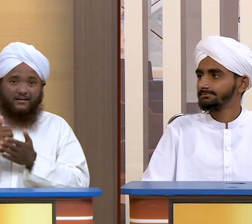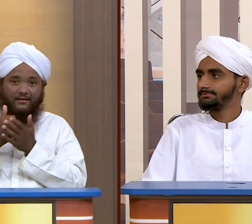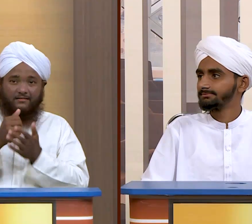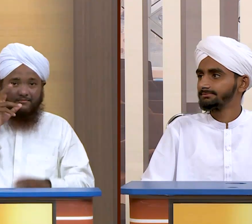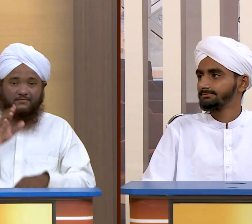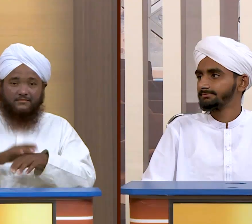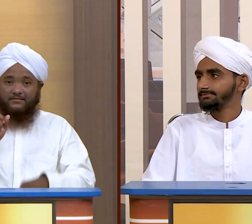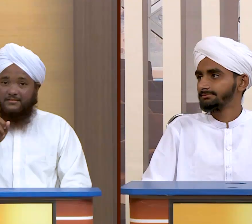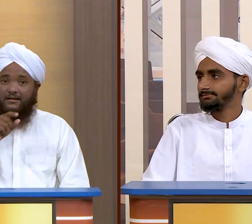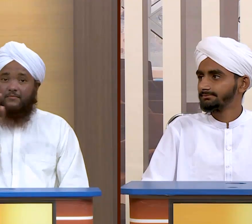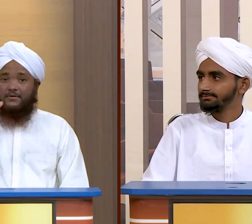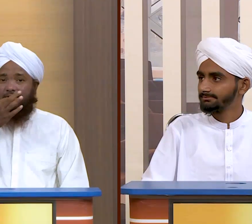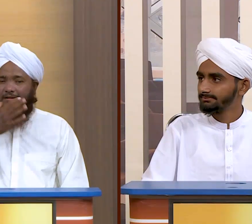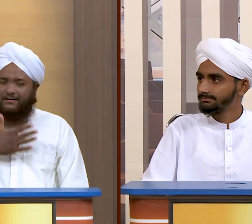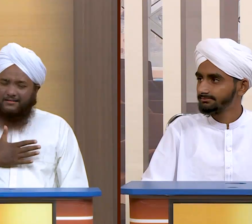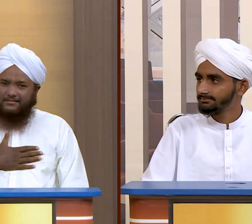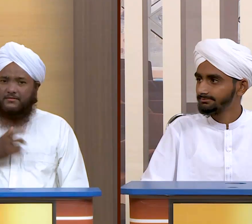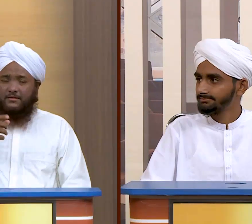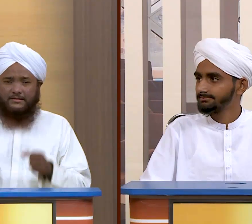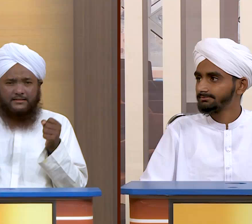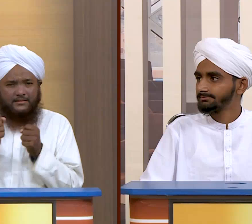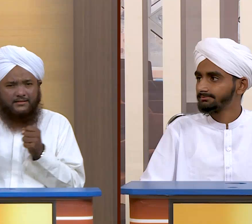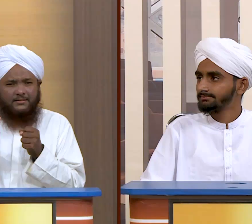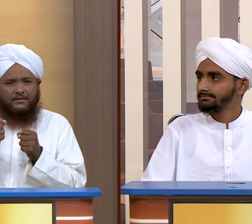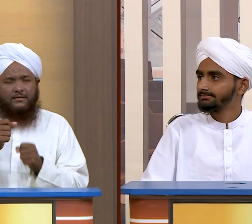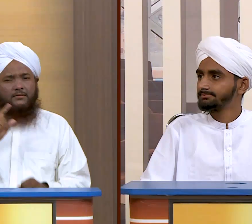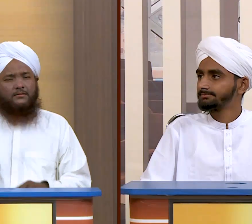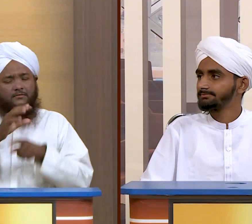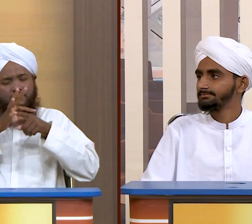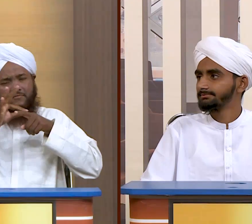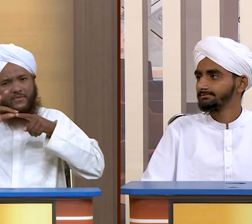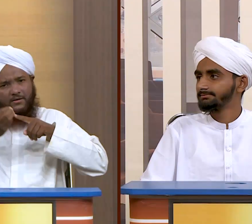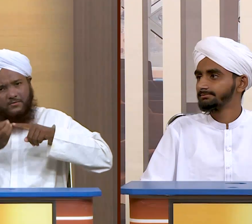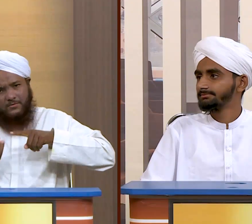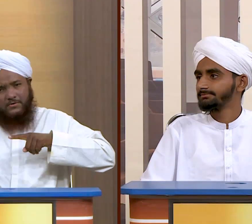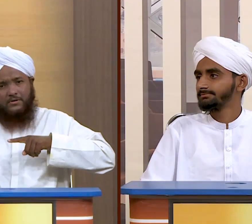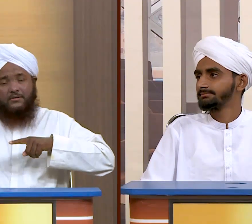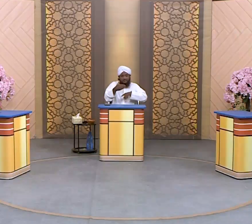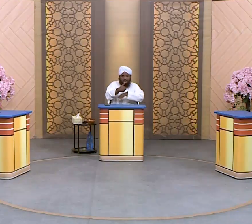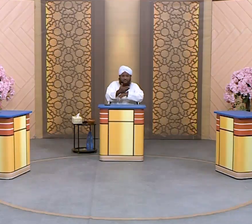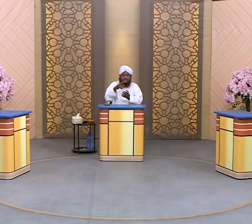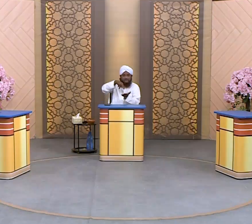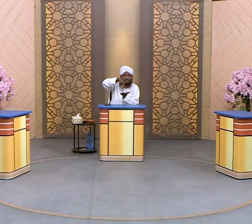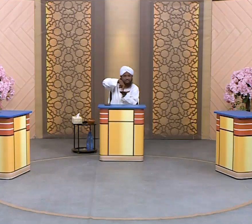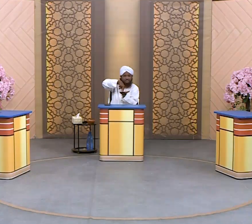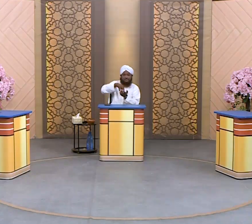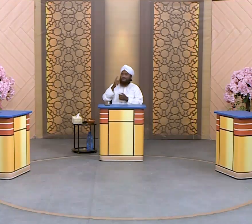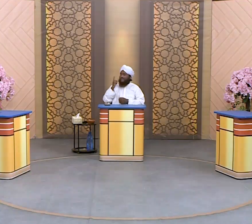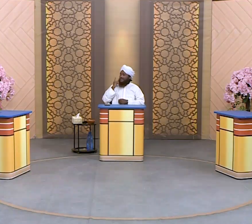کے ادب کی وجہ سے سخت سردی میں ساری رات کھڑے کھڑے گزار دی۔ آپ رحمت اللہ علیہ کی اس ادا